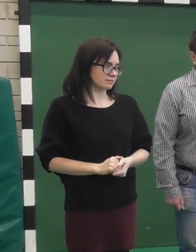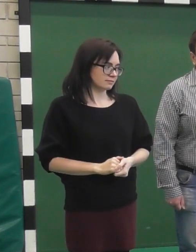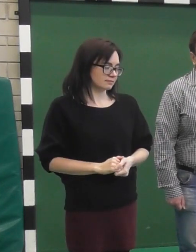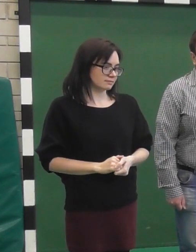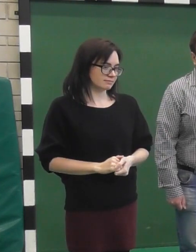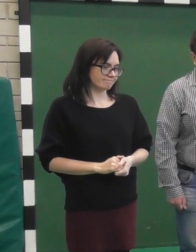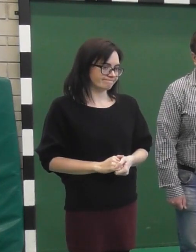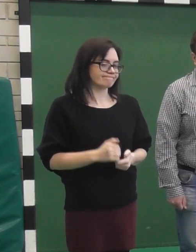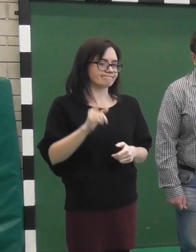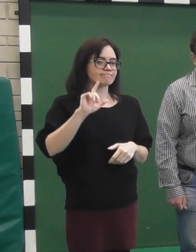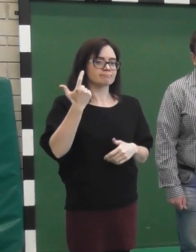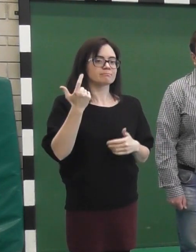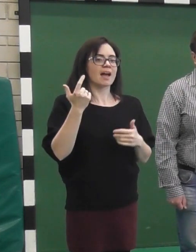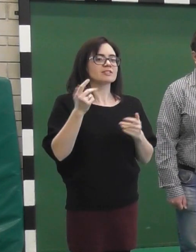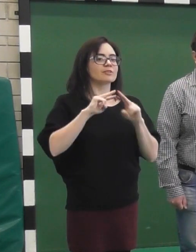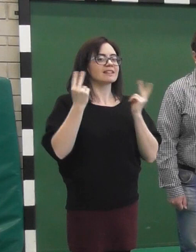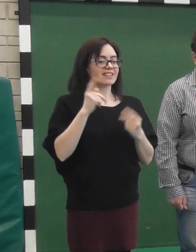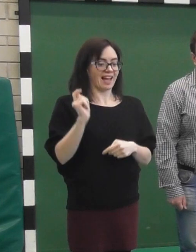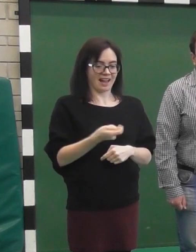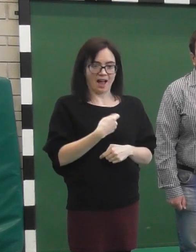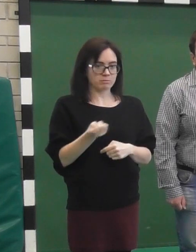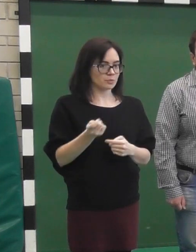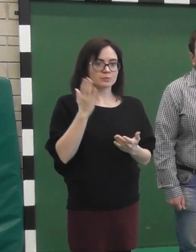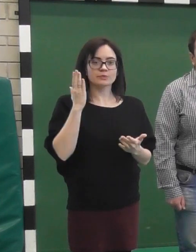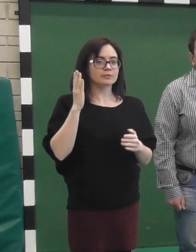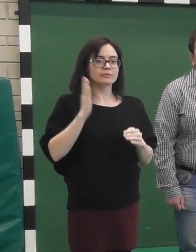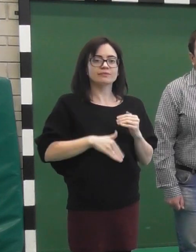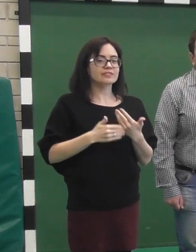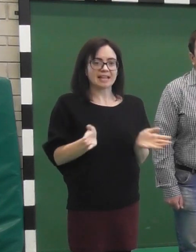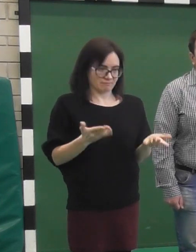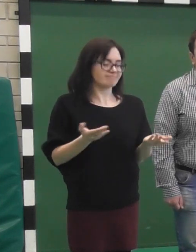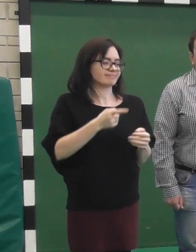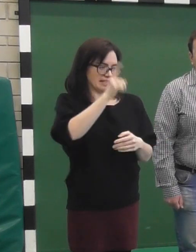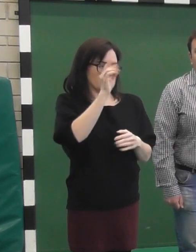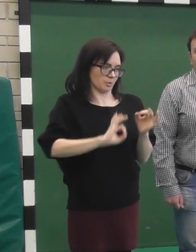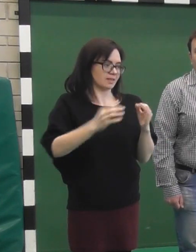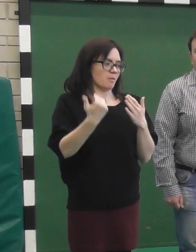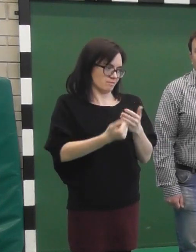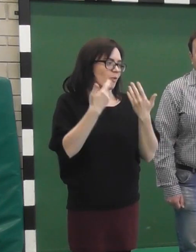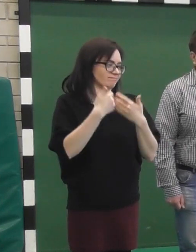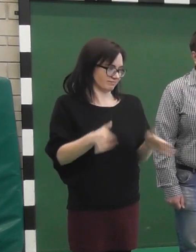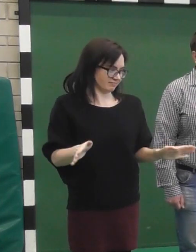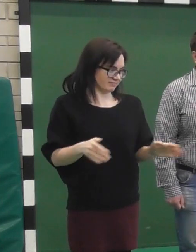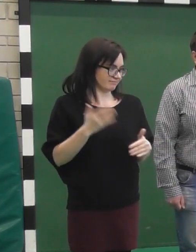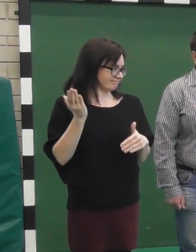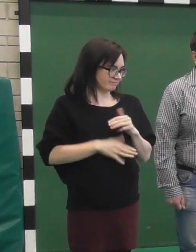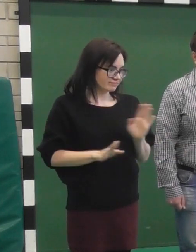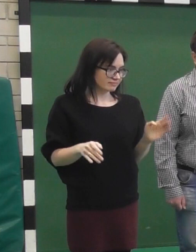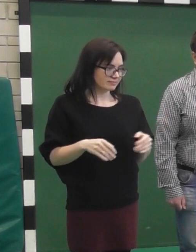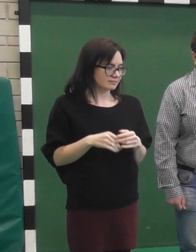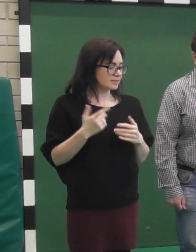A második világháború ismét a németek vereségével zárult, és korábban nem látott háború volt,